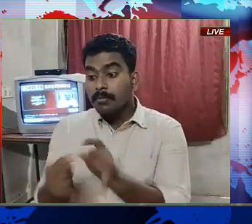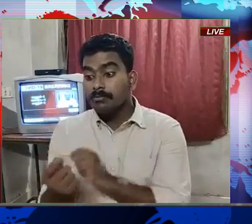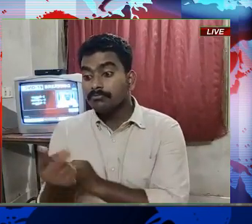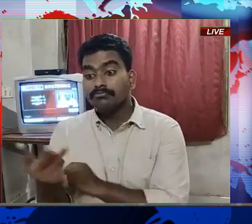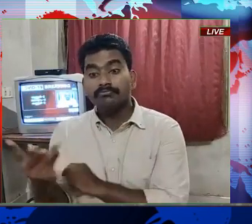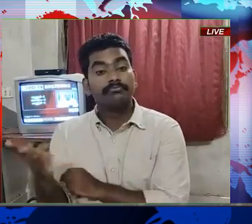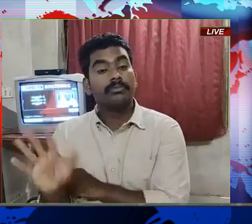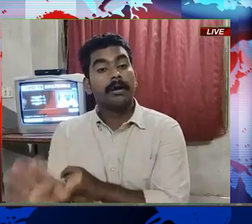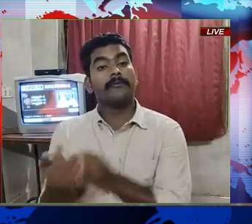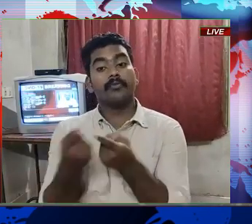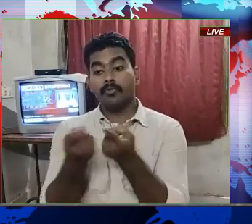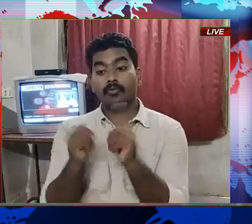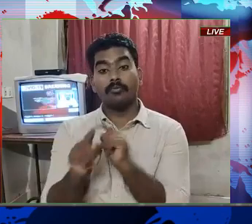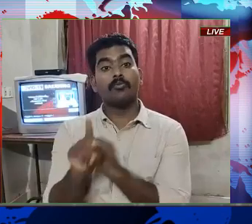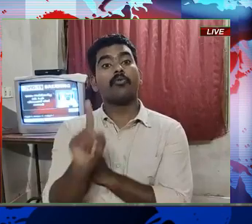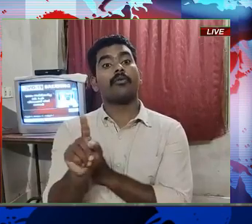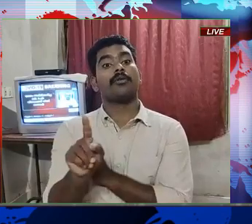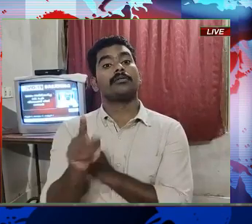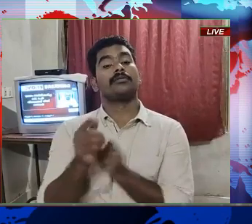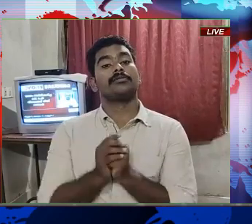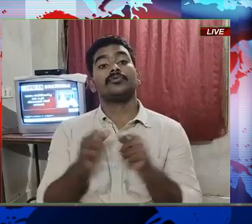ഗൾഫ് രാജ്യങ്ങളിൽ